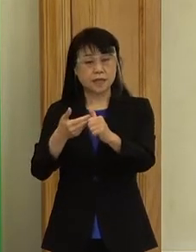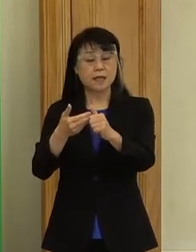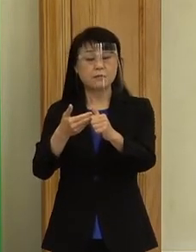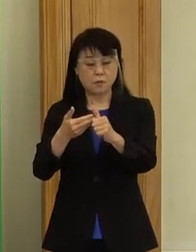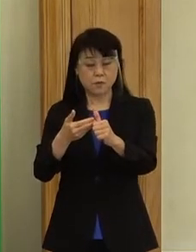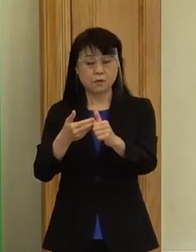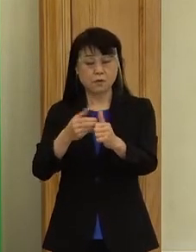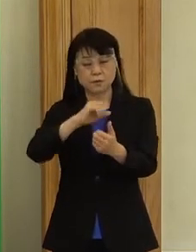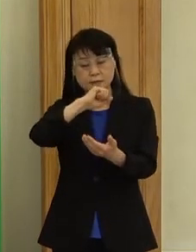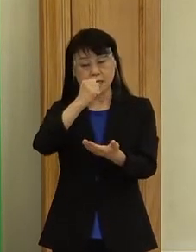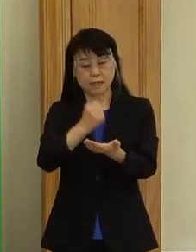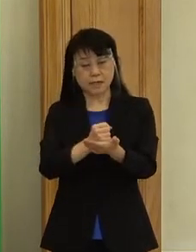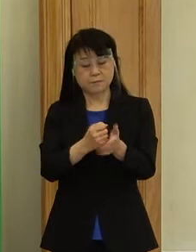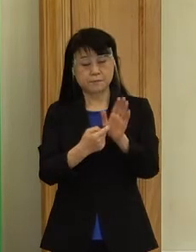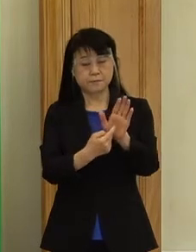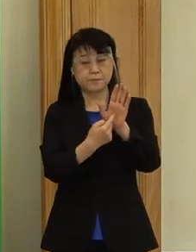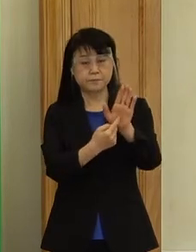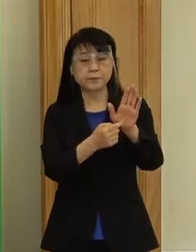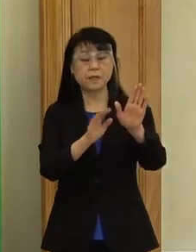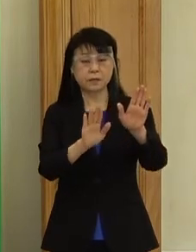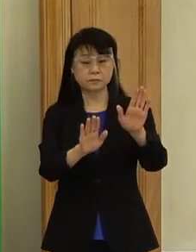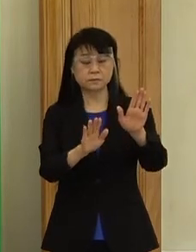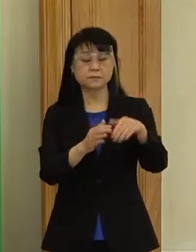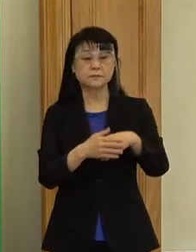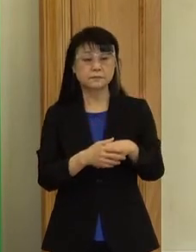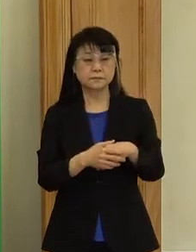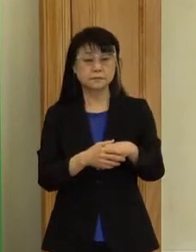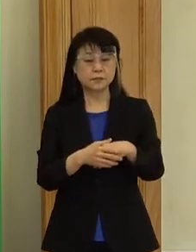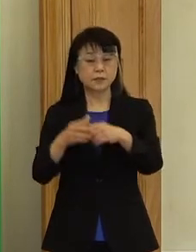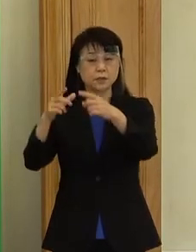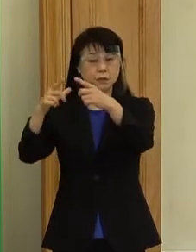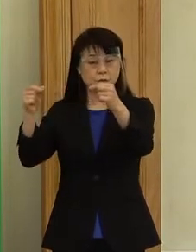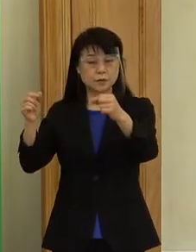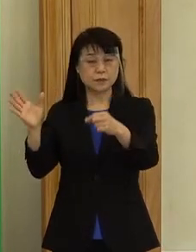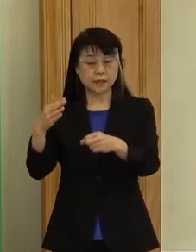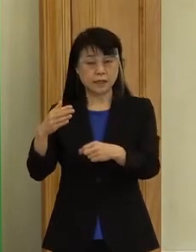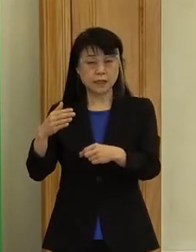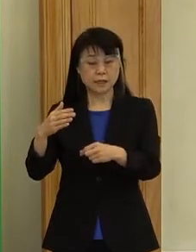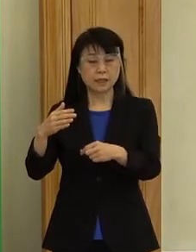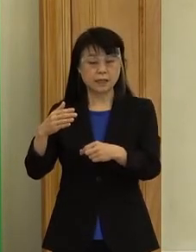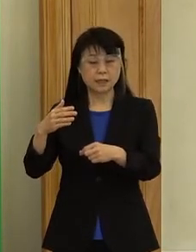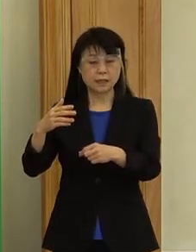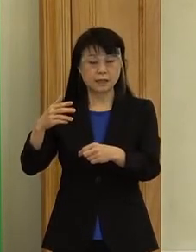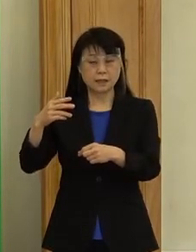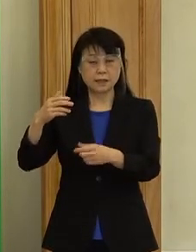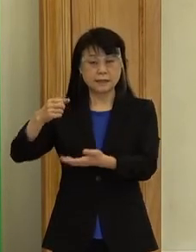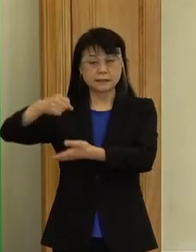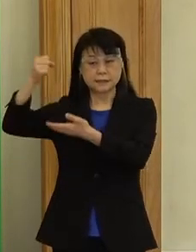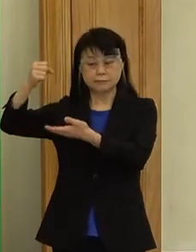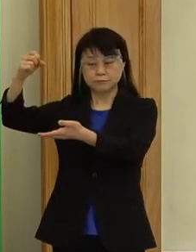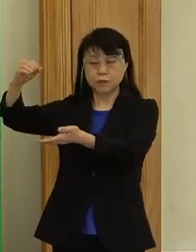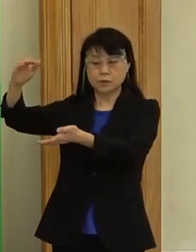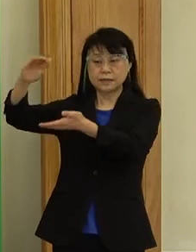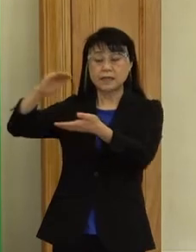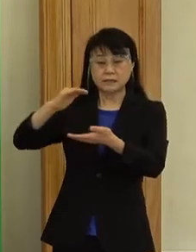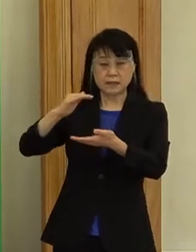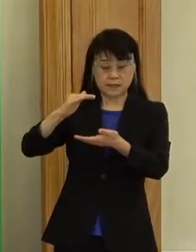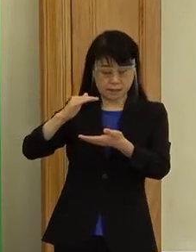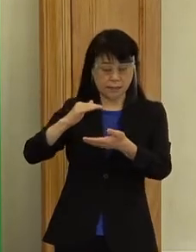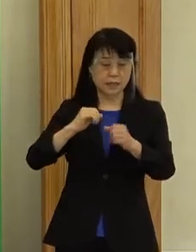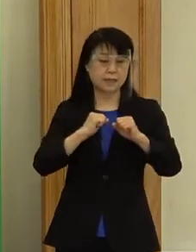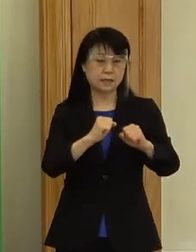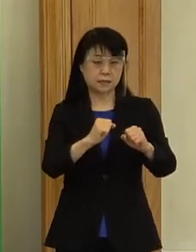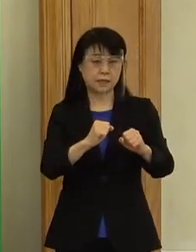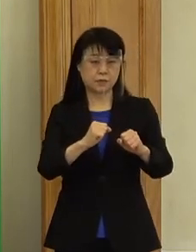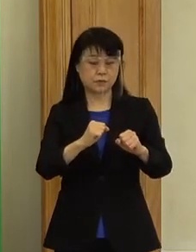大変に成果を上げつつあります。まあ、これは国から大きな資金もいただいて進めていることで、ただそろそ